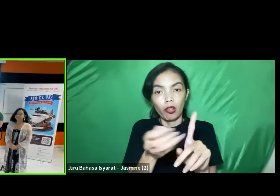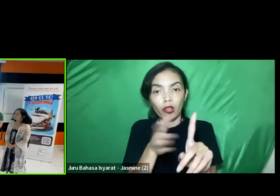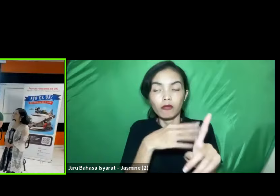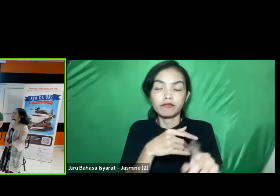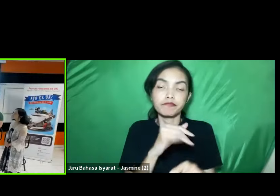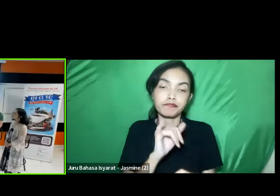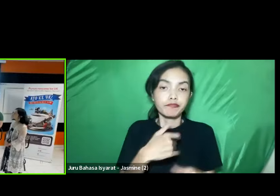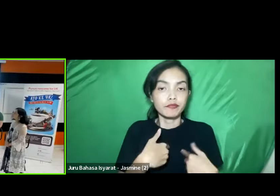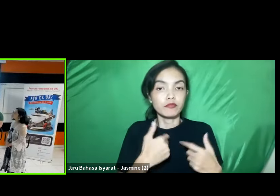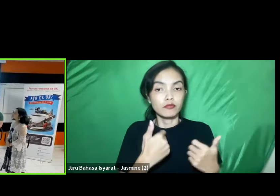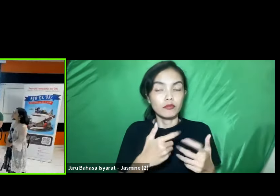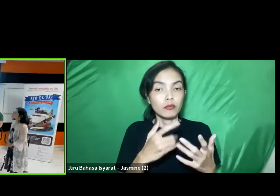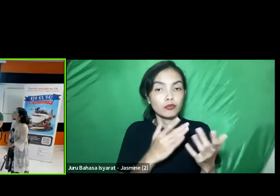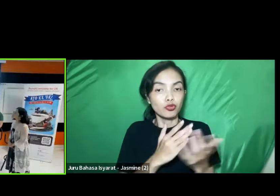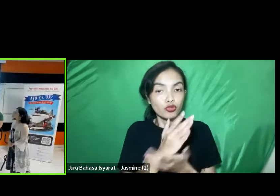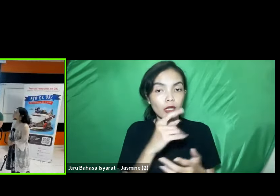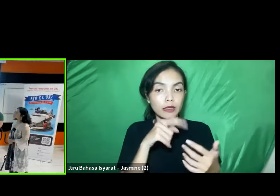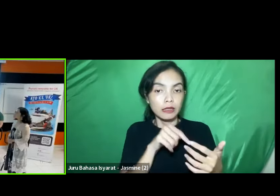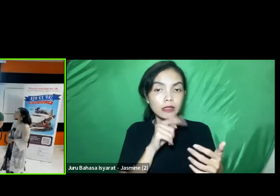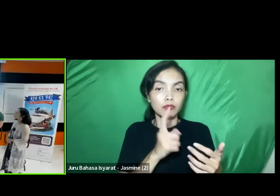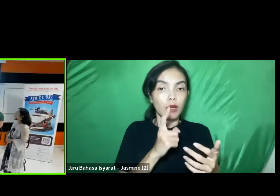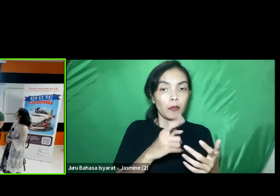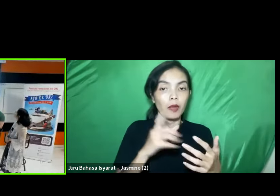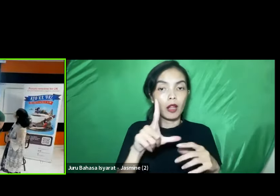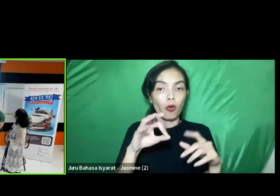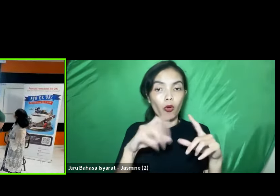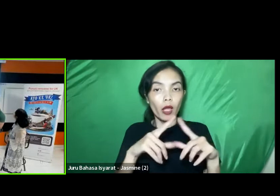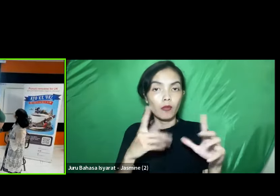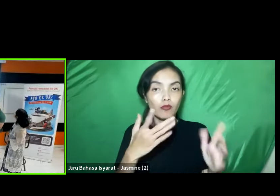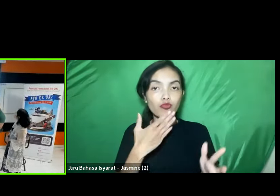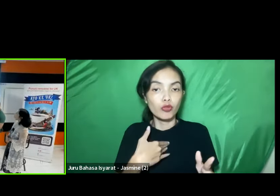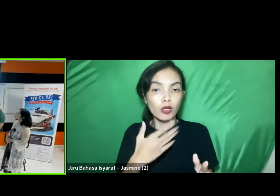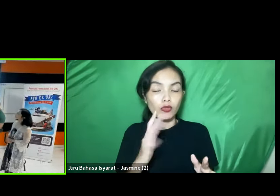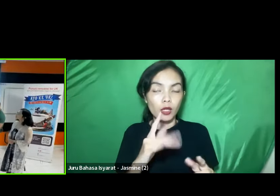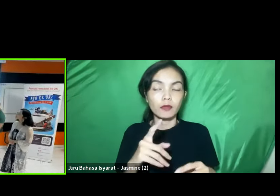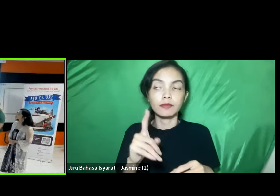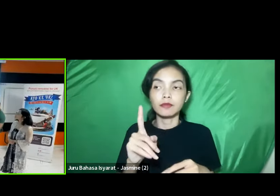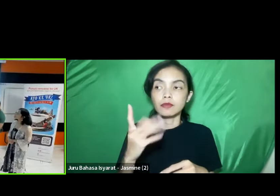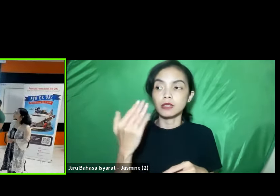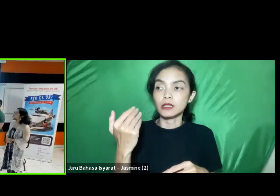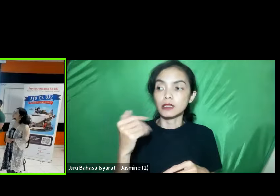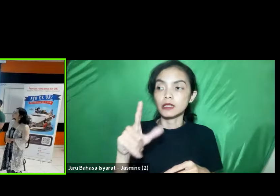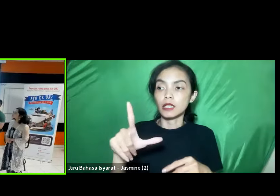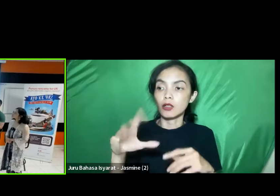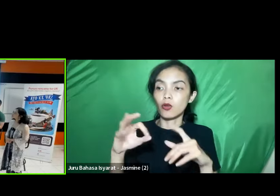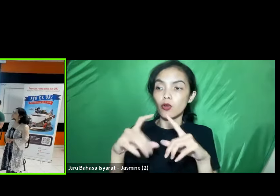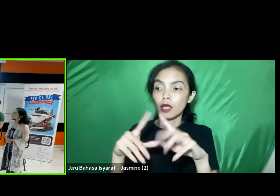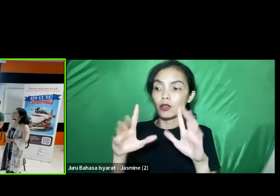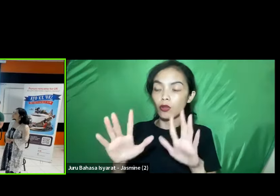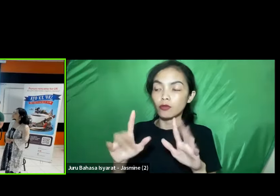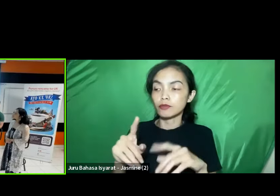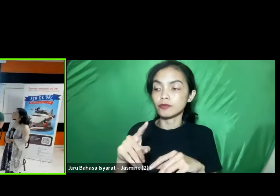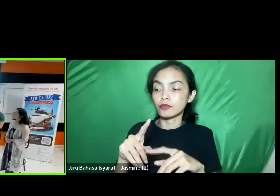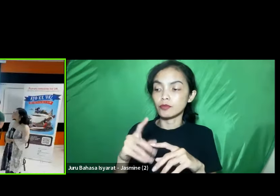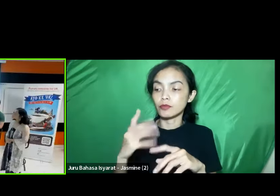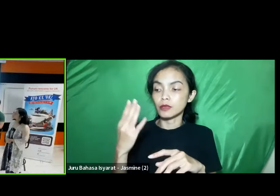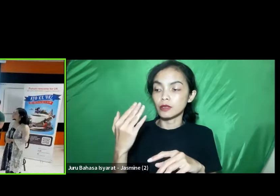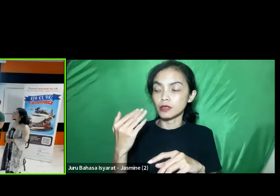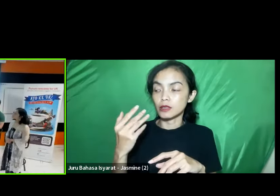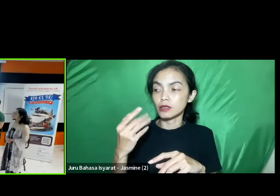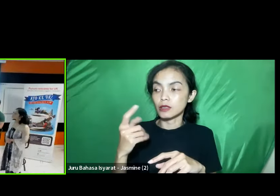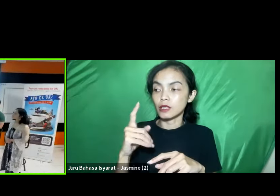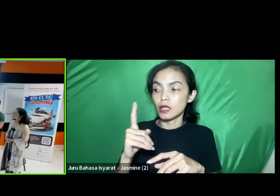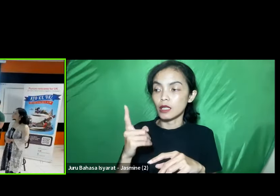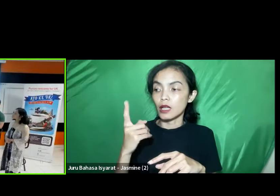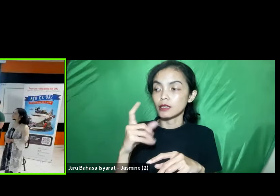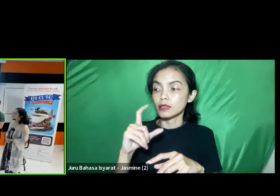ini loh saya pilihannya mungkin tadi ada sedikit kalau ngomongin soal loe ada yang juga nanya Soal e gimana ya caranya ngasih tahu